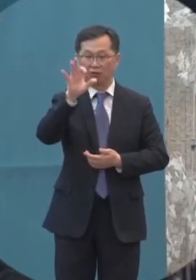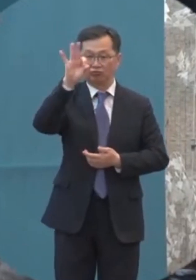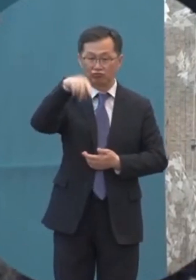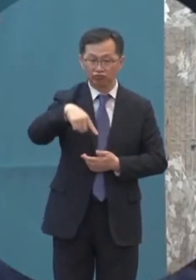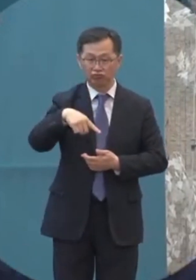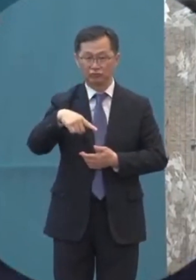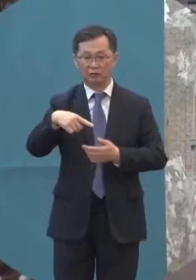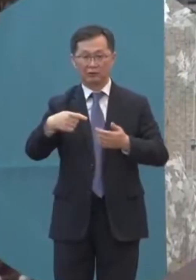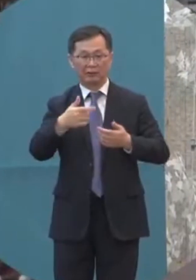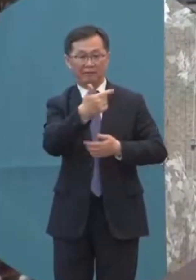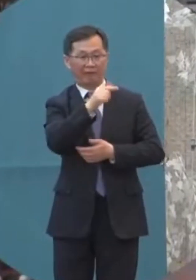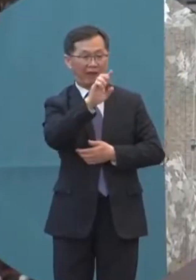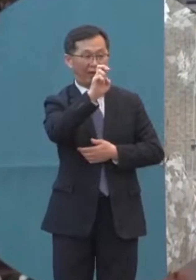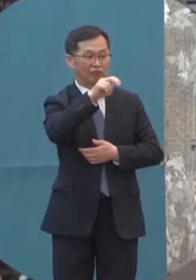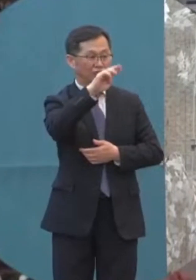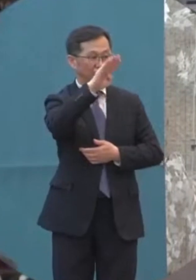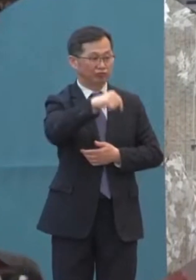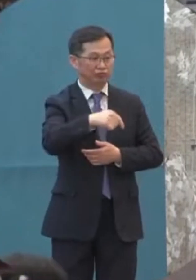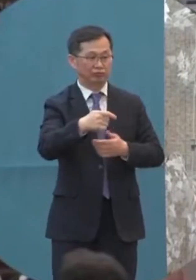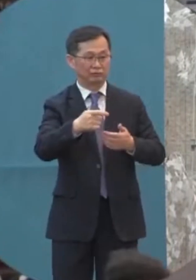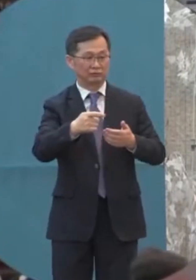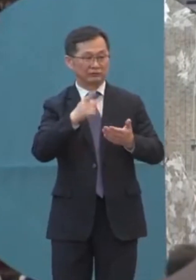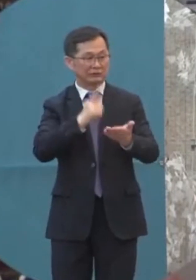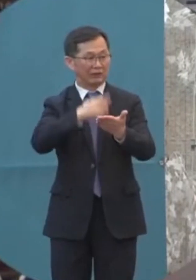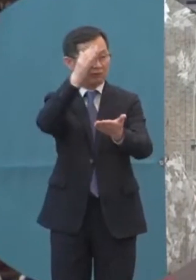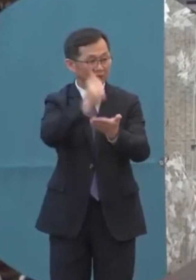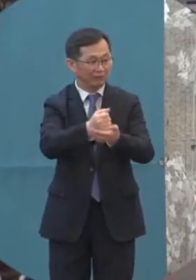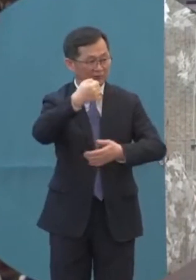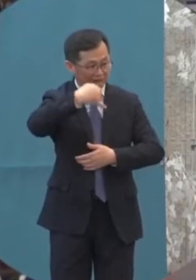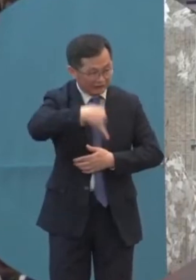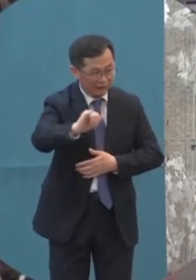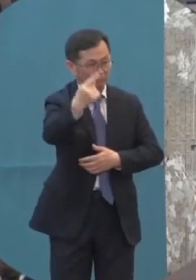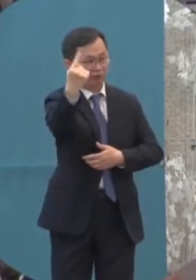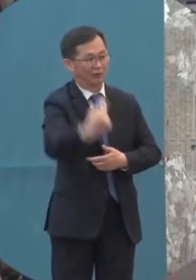와 계세요. 어디 계십니까?